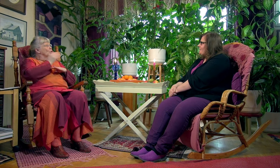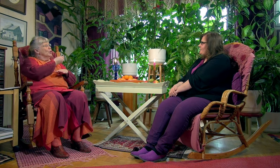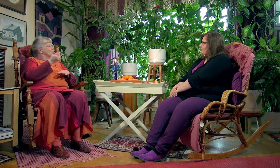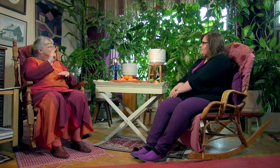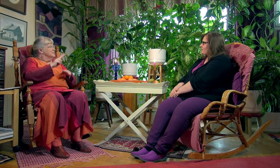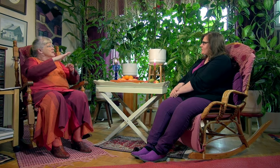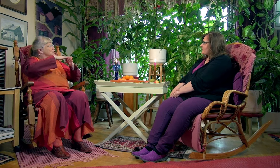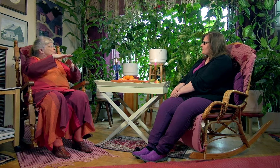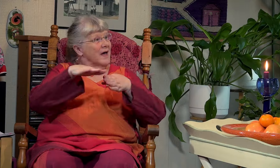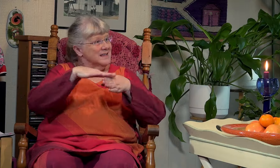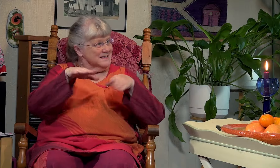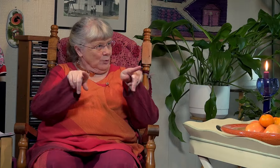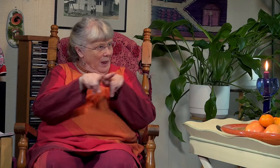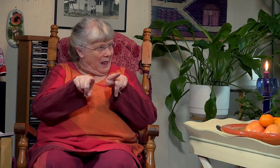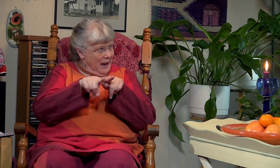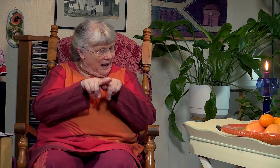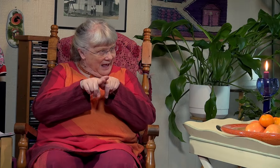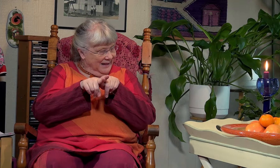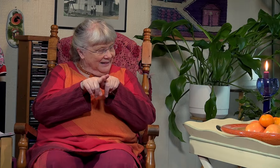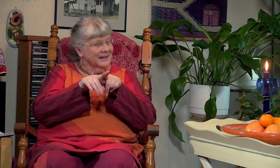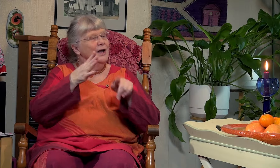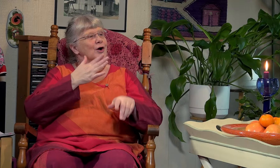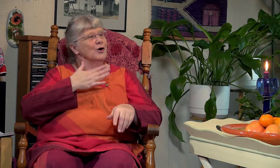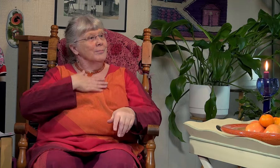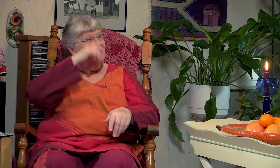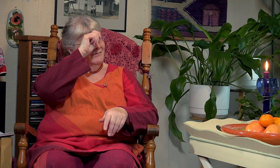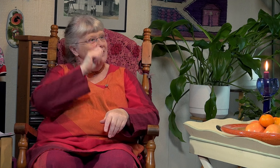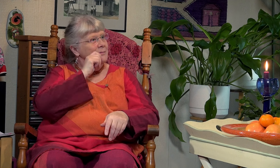Kyllä. Olen kotoisin Jyväskylän läheltä.